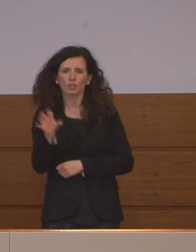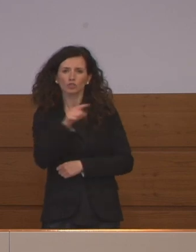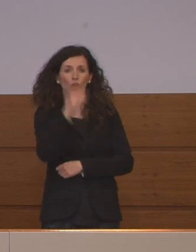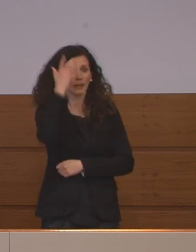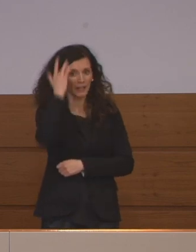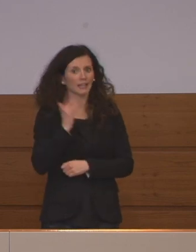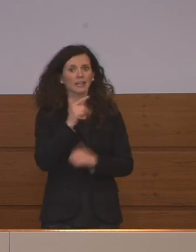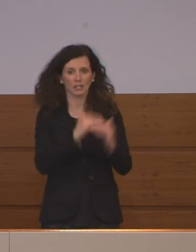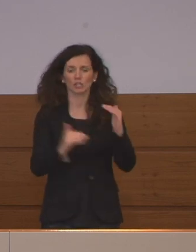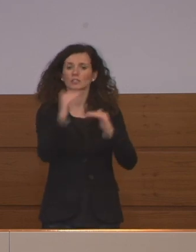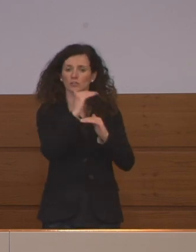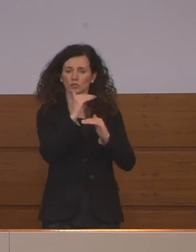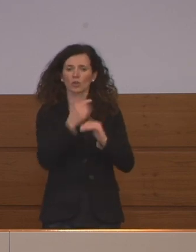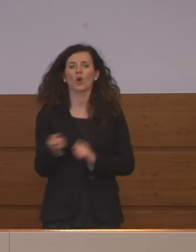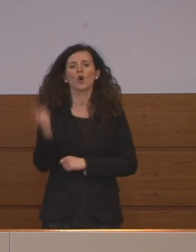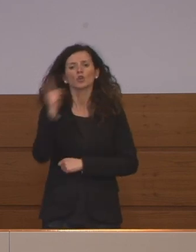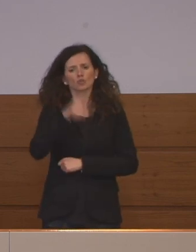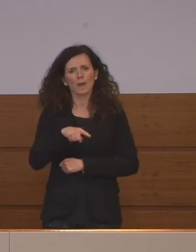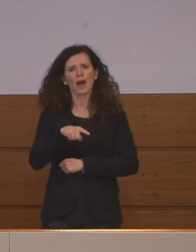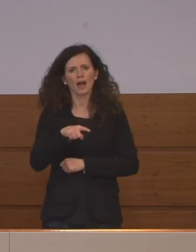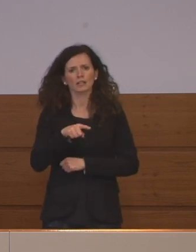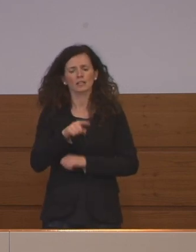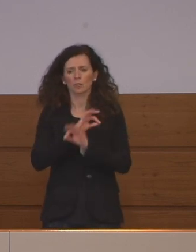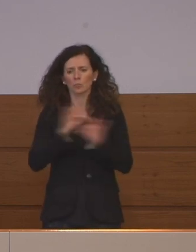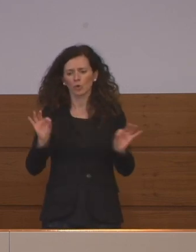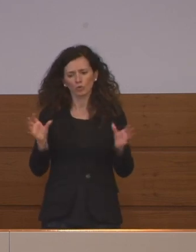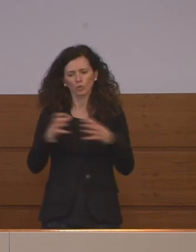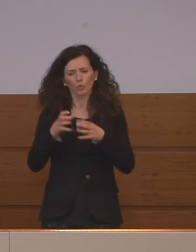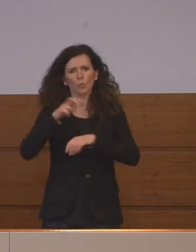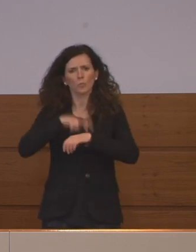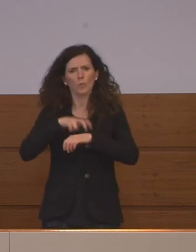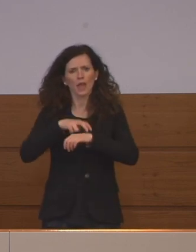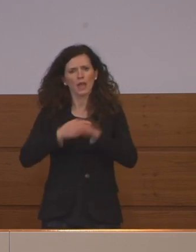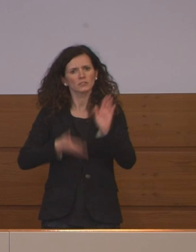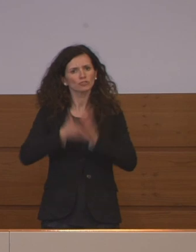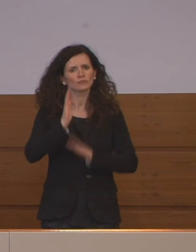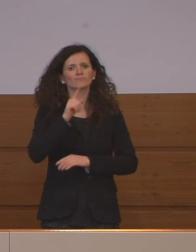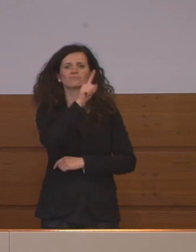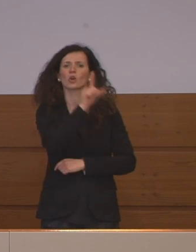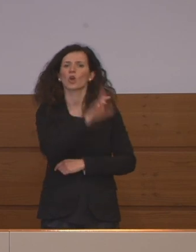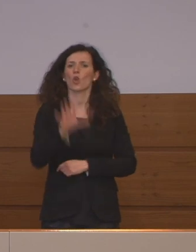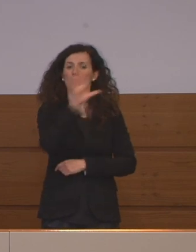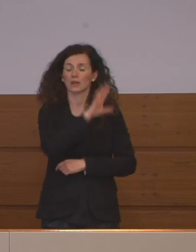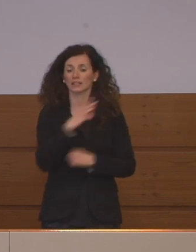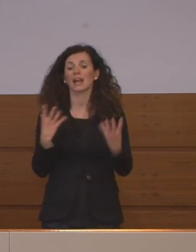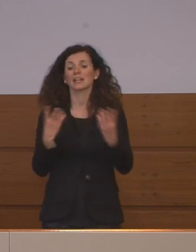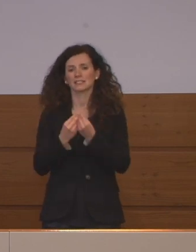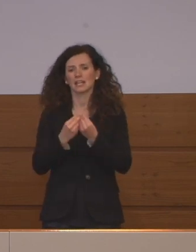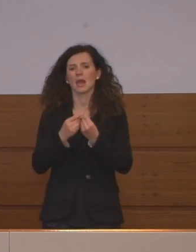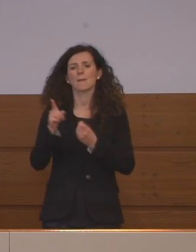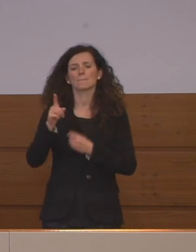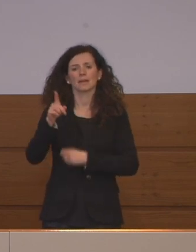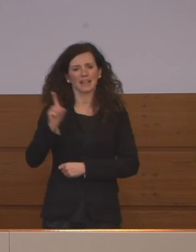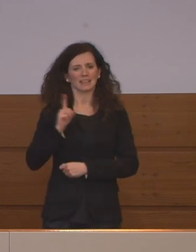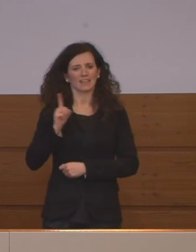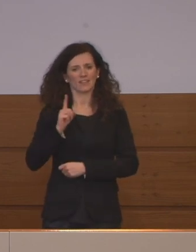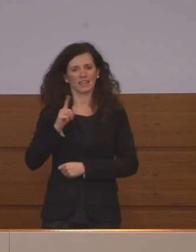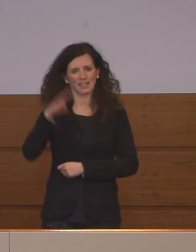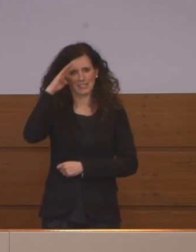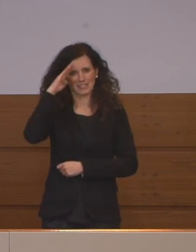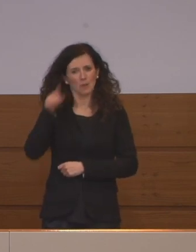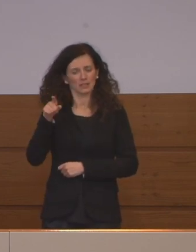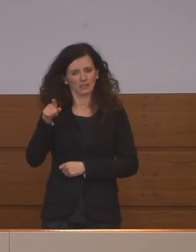trasferiremo un buon numero a in lombardia attraverso un mezzo della difesa e altrettante